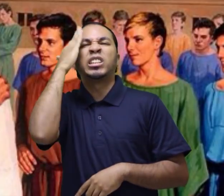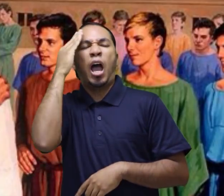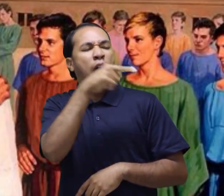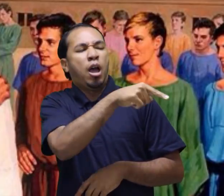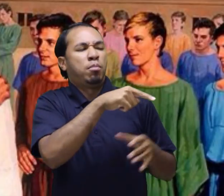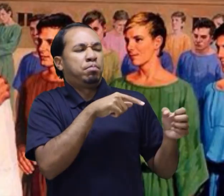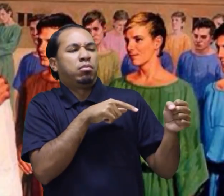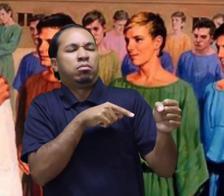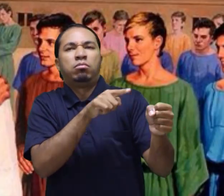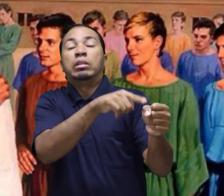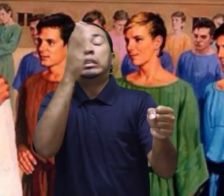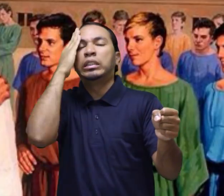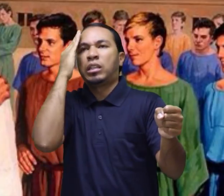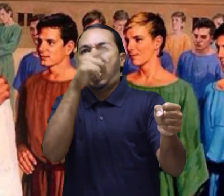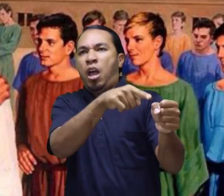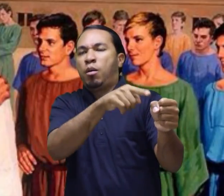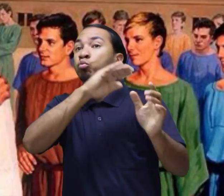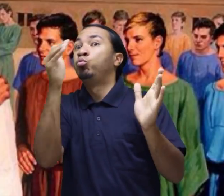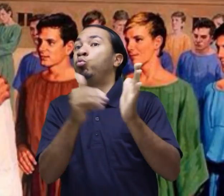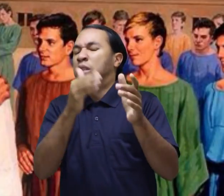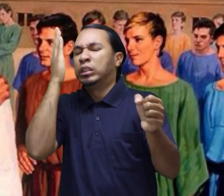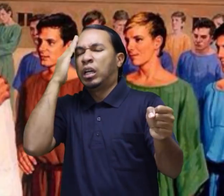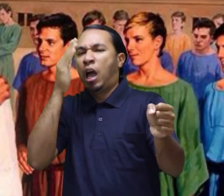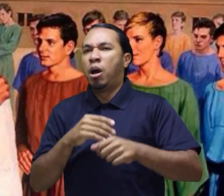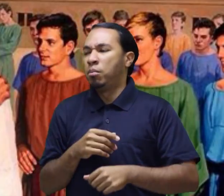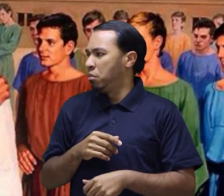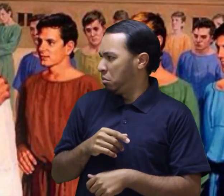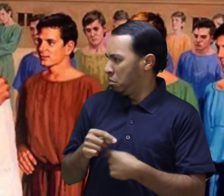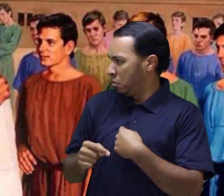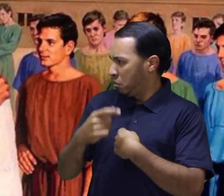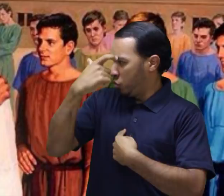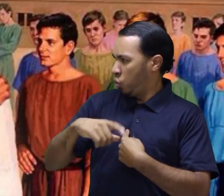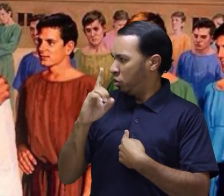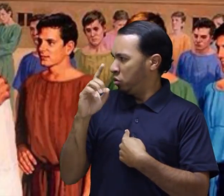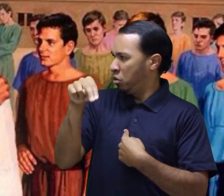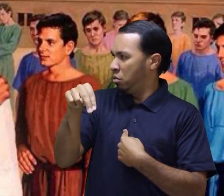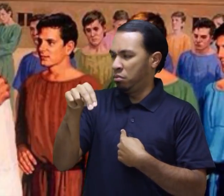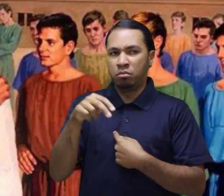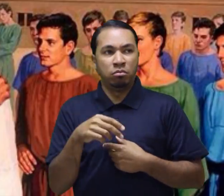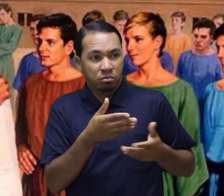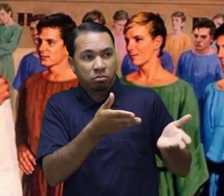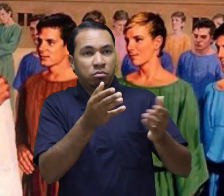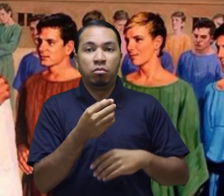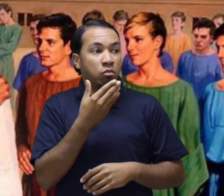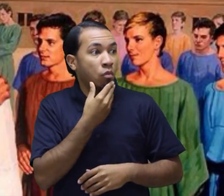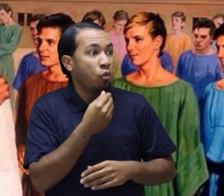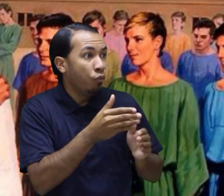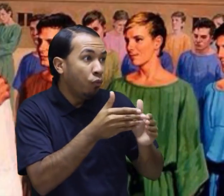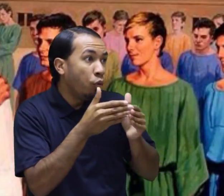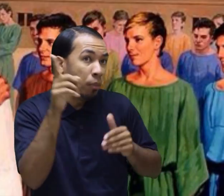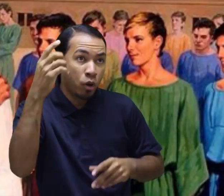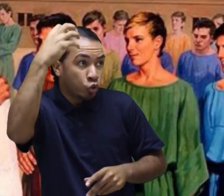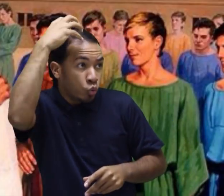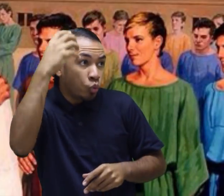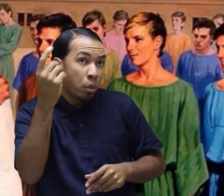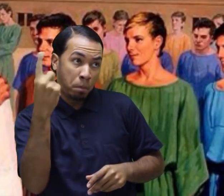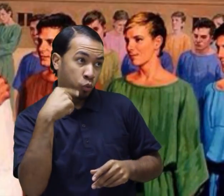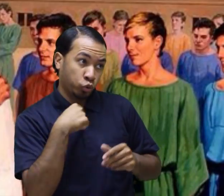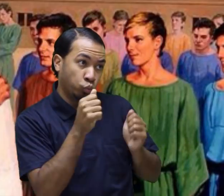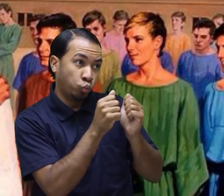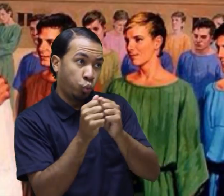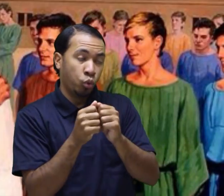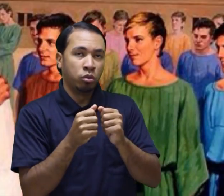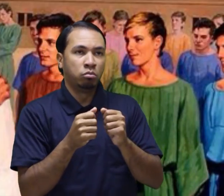hebreus. Seus amigos sabiam que Daniel era sábio e amigo de Deus. Por isso, ele foi escolhido.